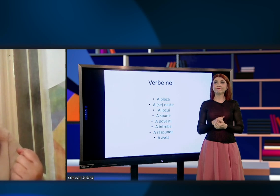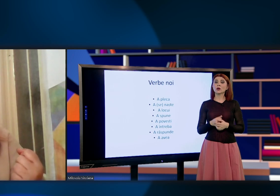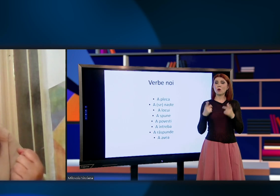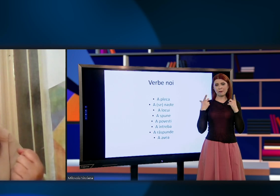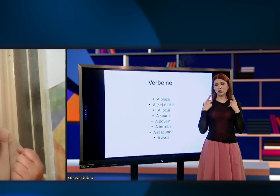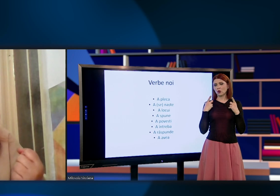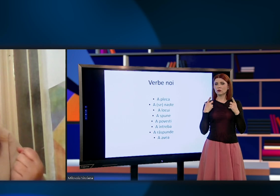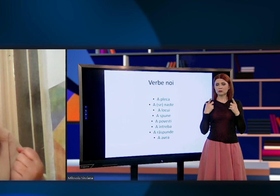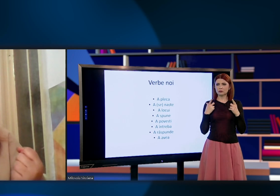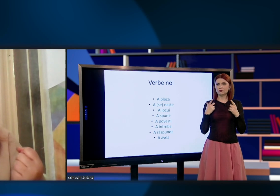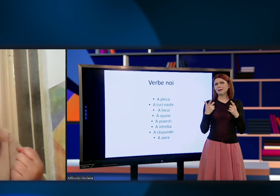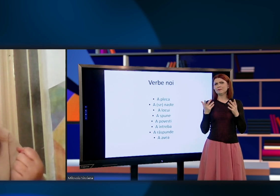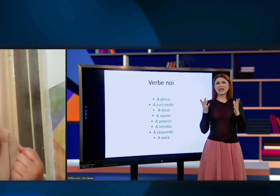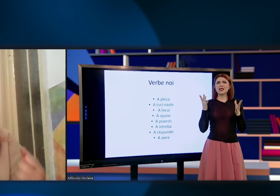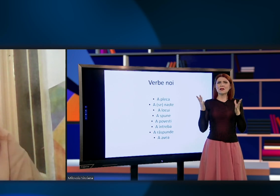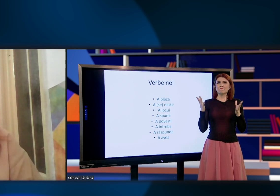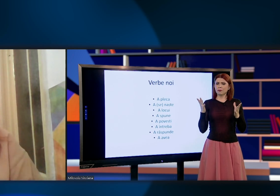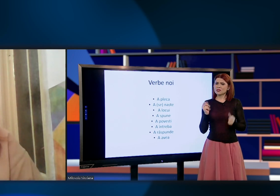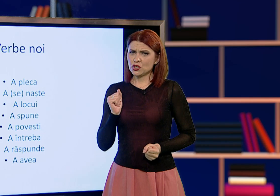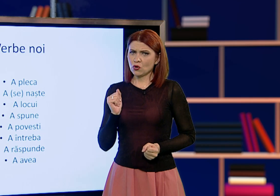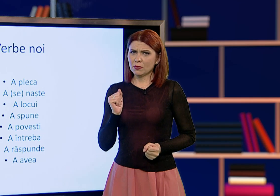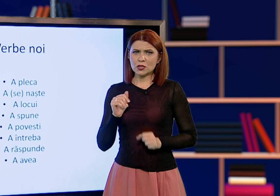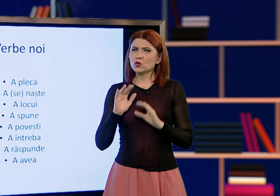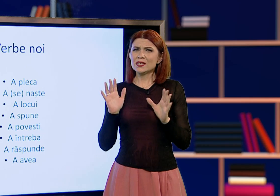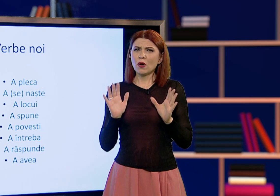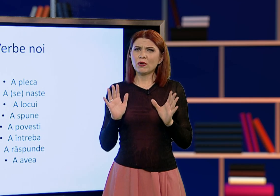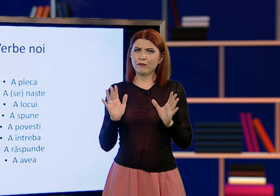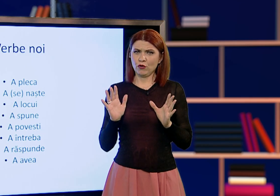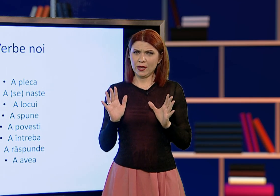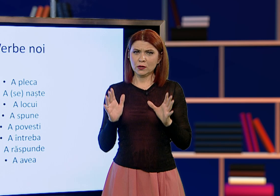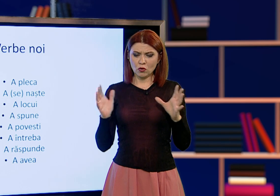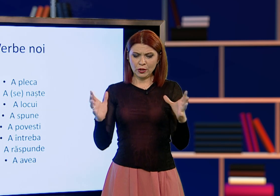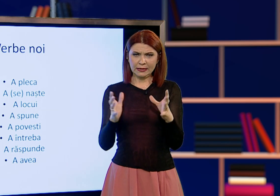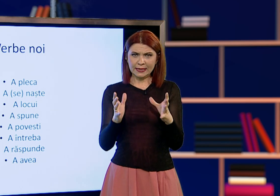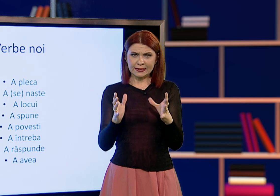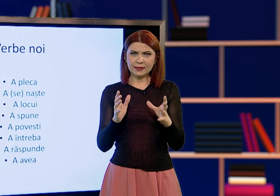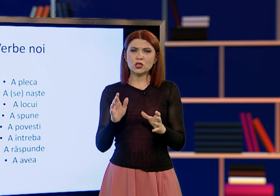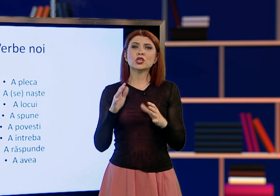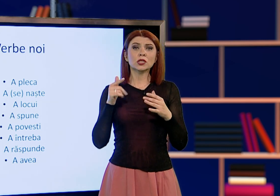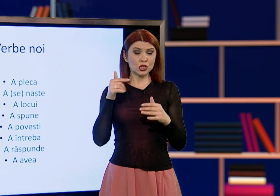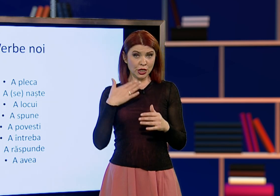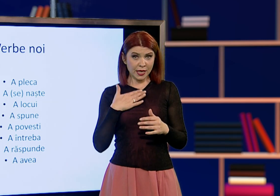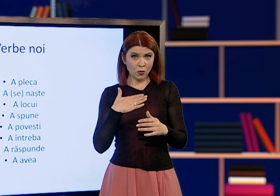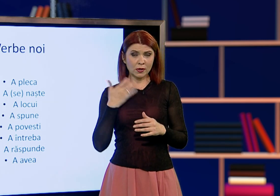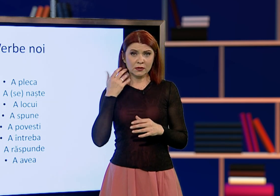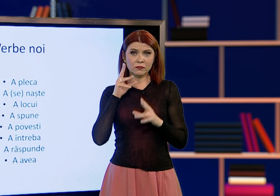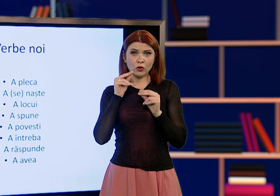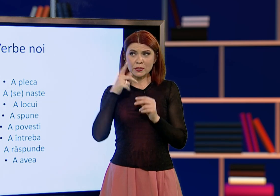cu amândouă Poți să faci și cu o mână susținere au nevoie în comunitate deși eu când vorbesc